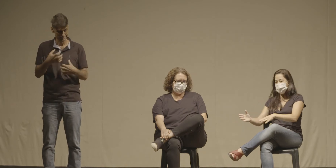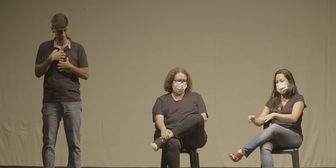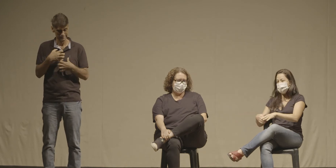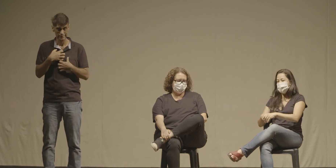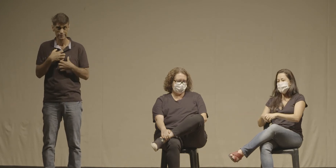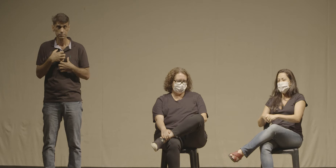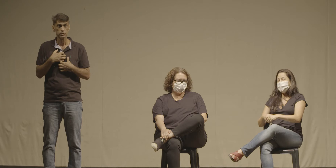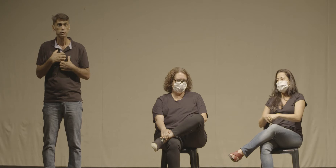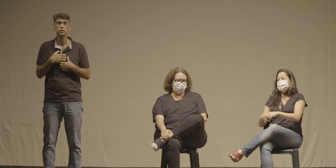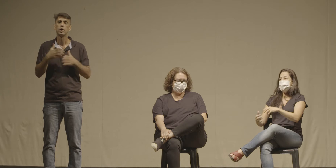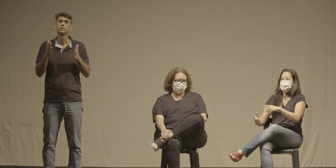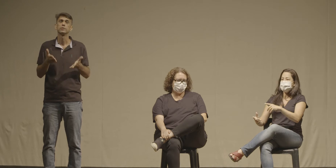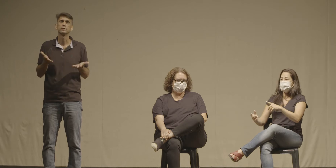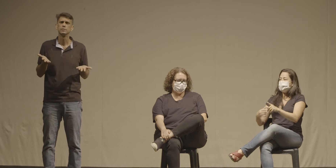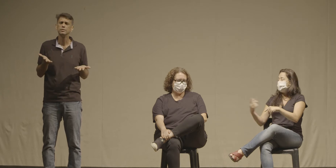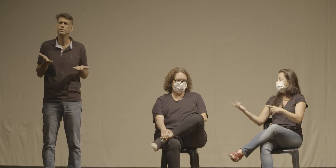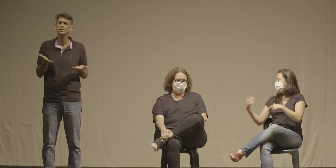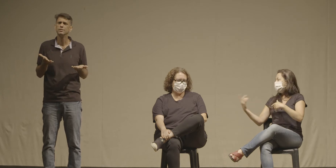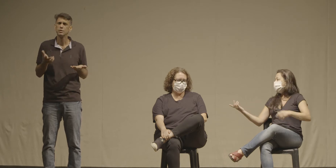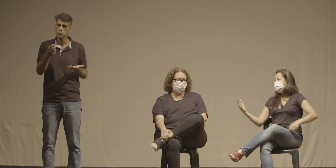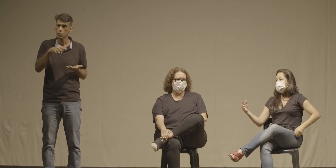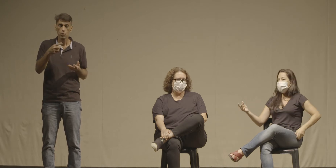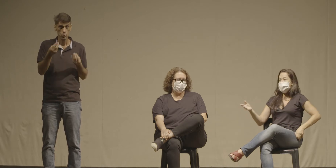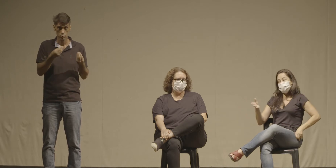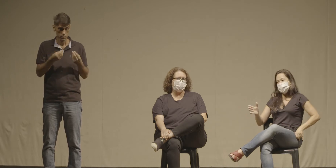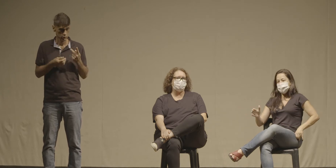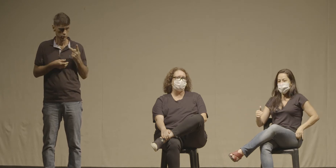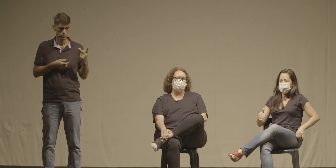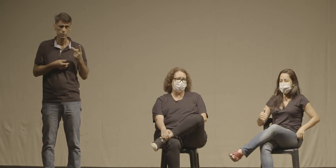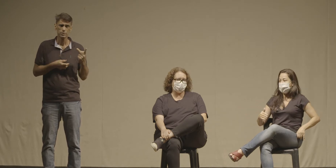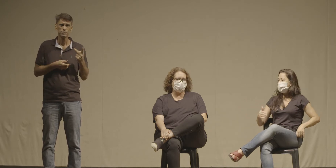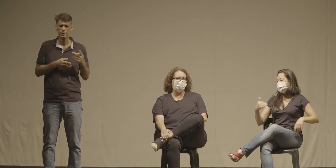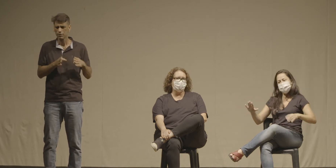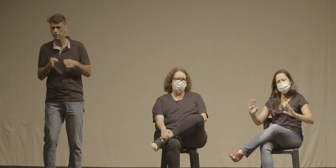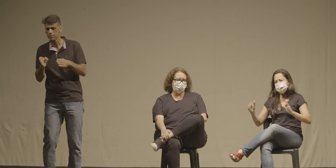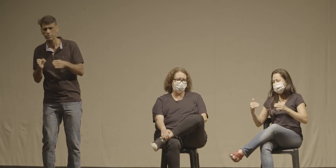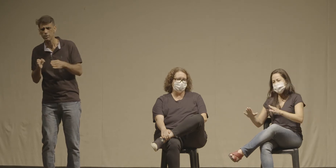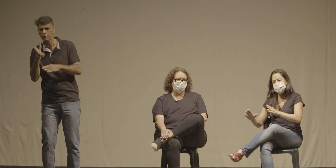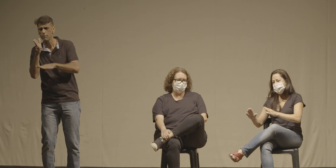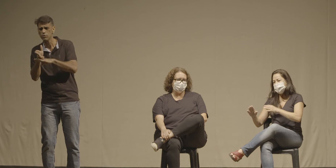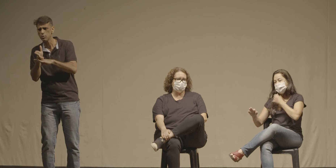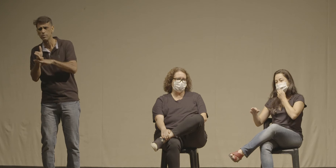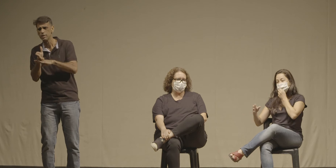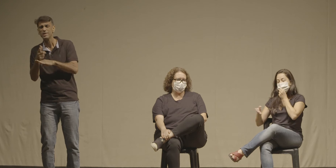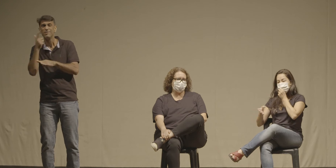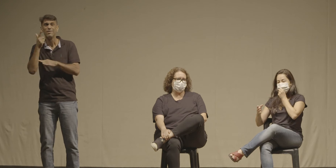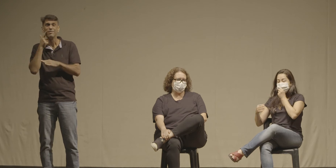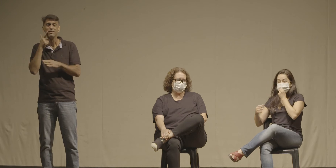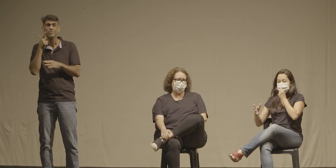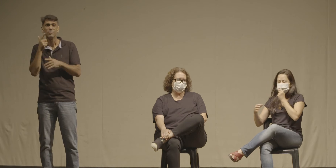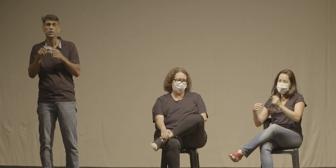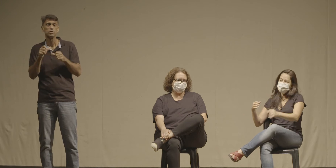sensibilizado com aquilo, e fica, como nós somos duas, a gente vai por esse caminho, vai por aquele, filma, vamos fazer, e depois a gente